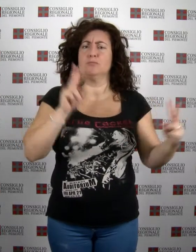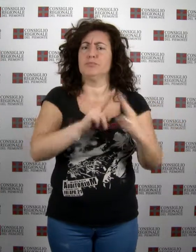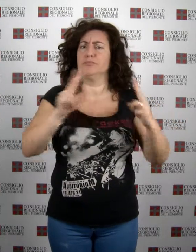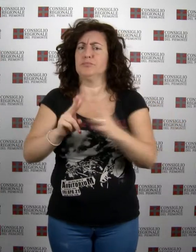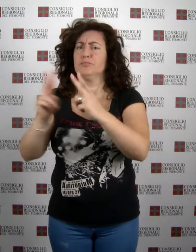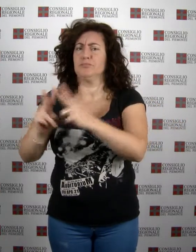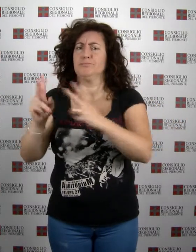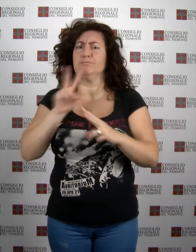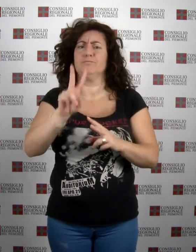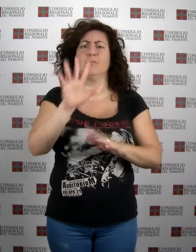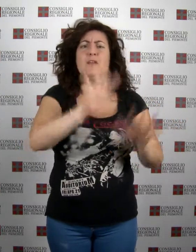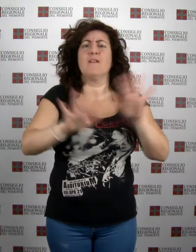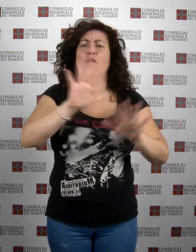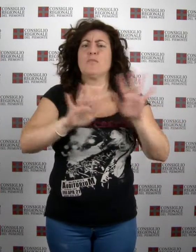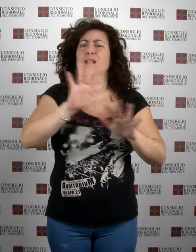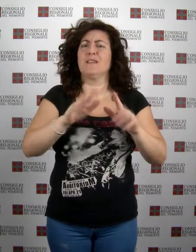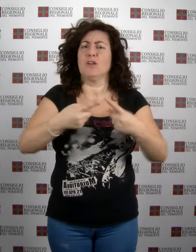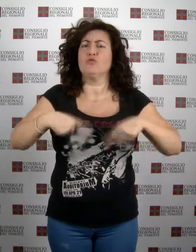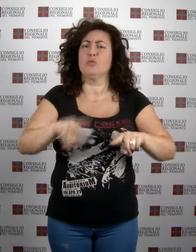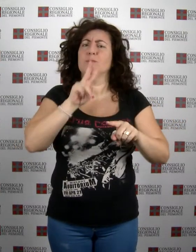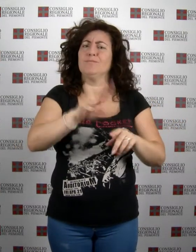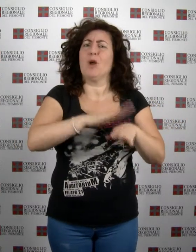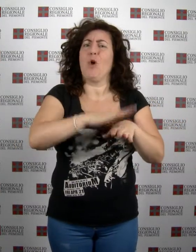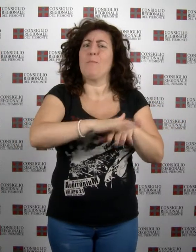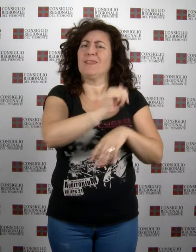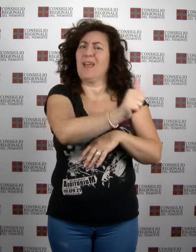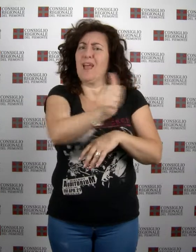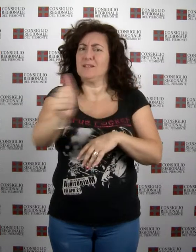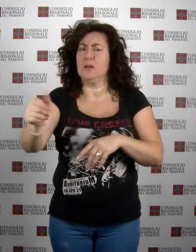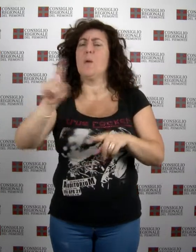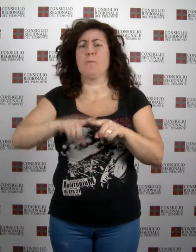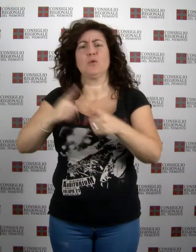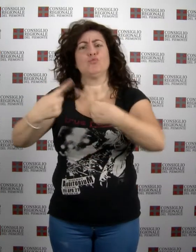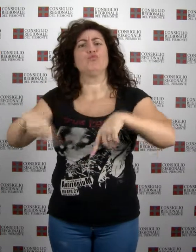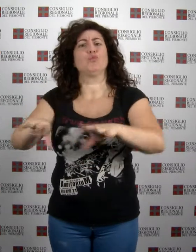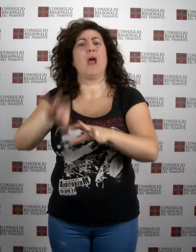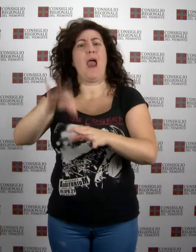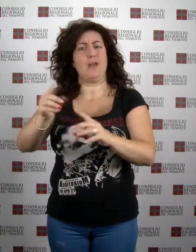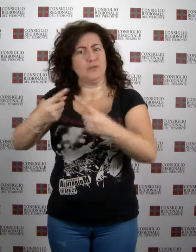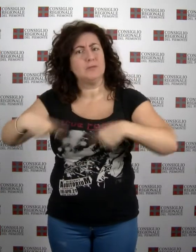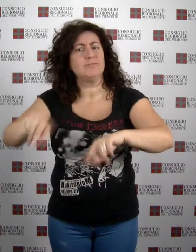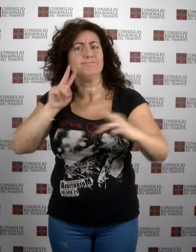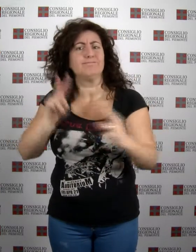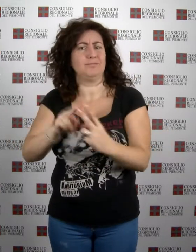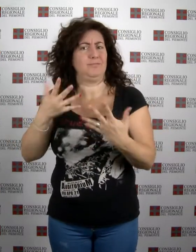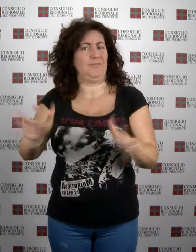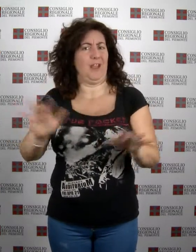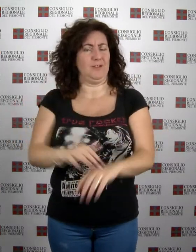merito alle materie di competenza. Si è riunita anche la Giunta per le elezioni. In primo